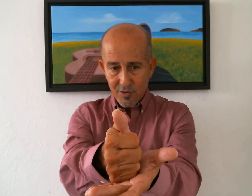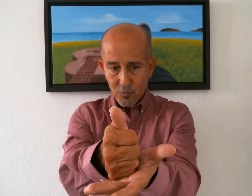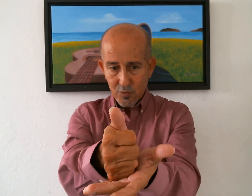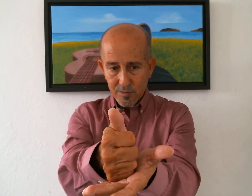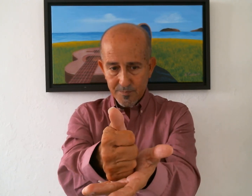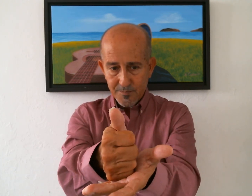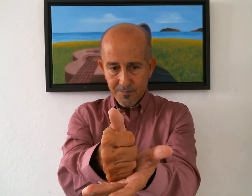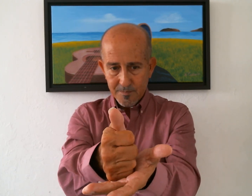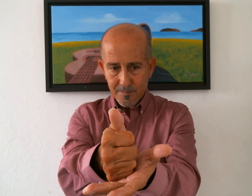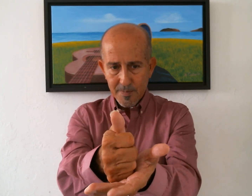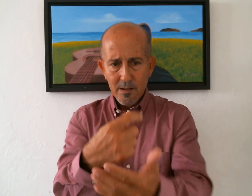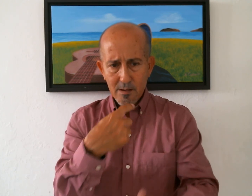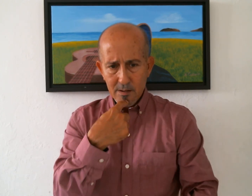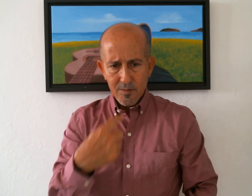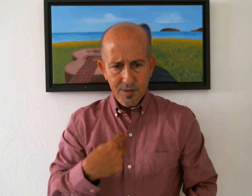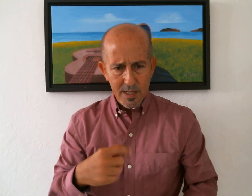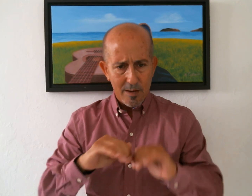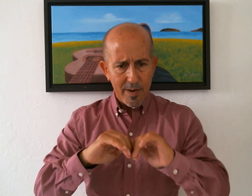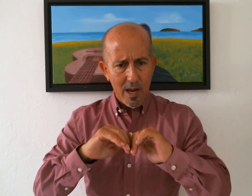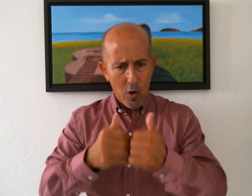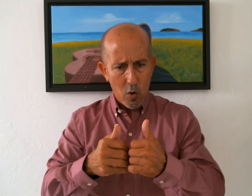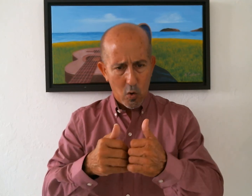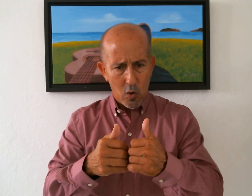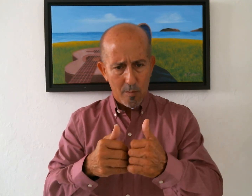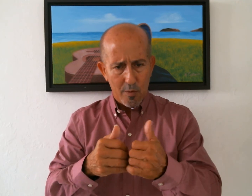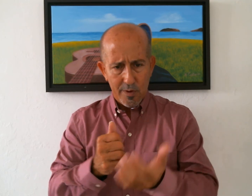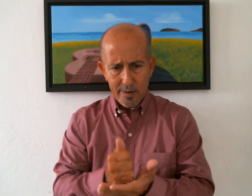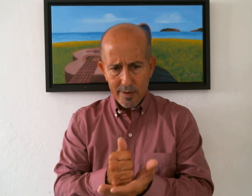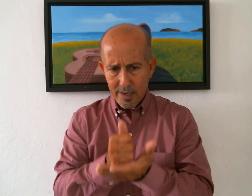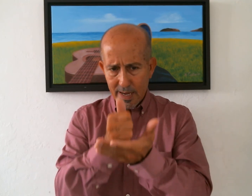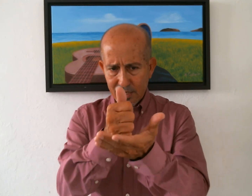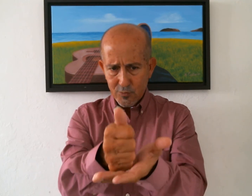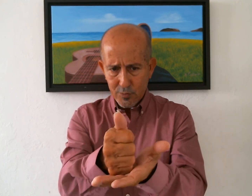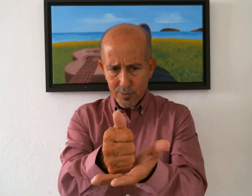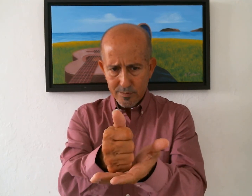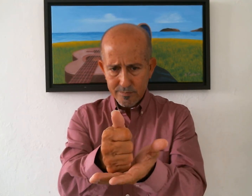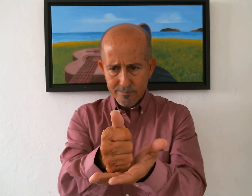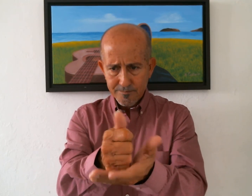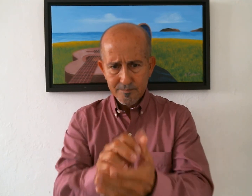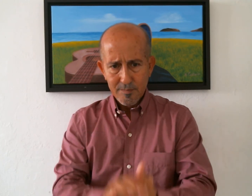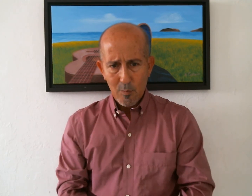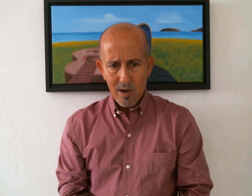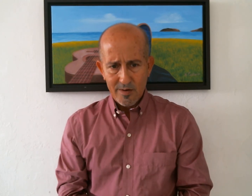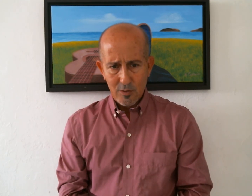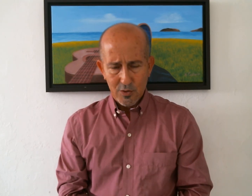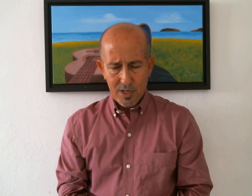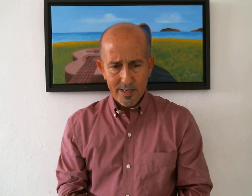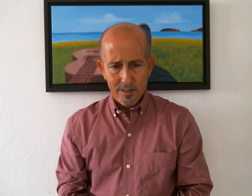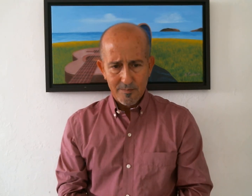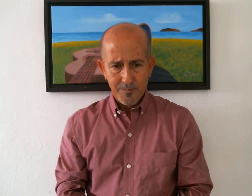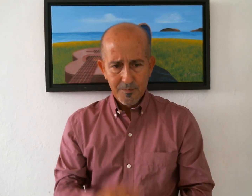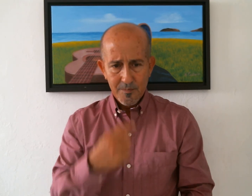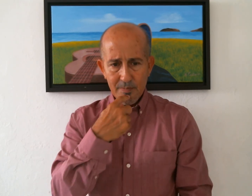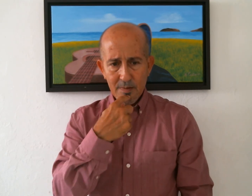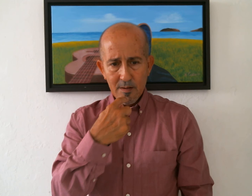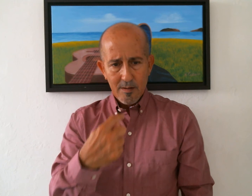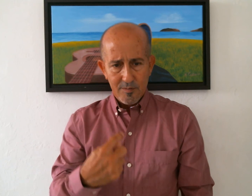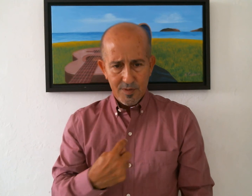ayudo. Dígame cómo le ayudo. Vamos a verlo otra vez.